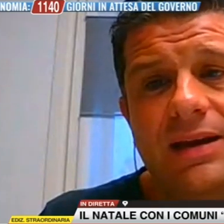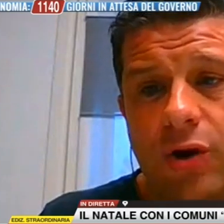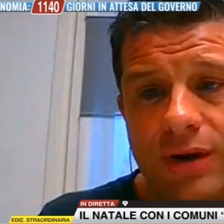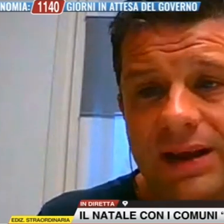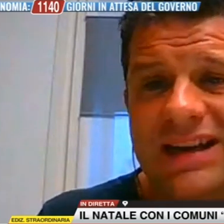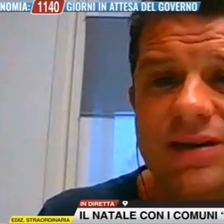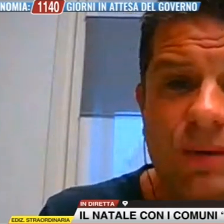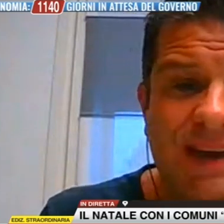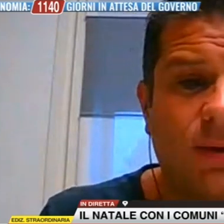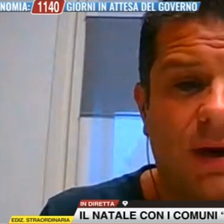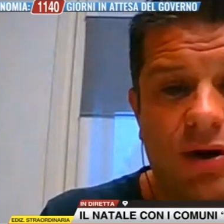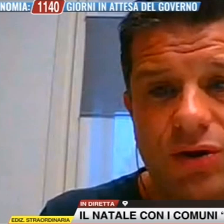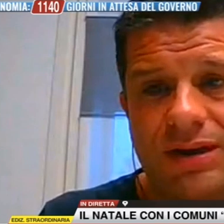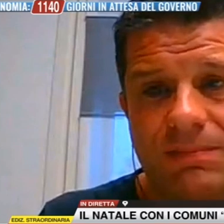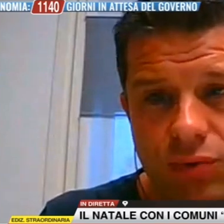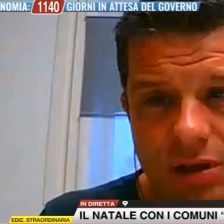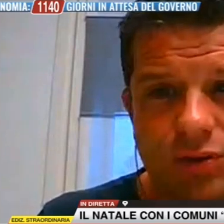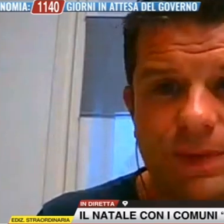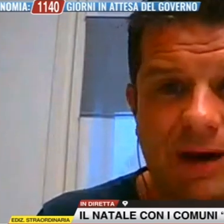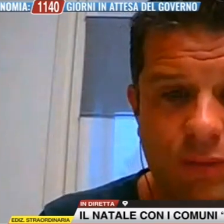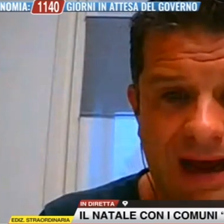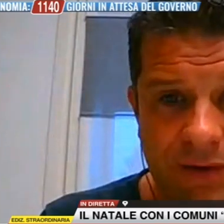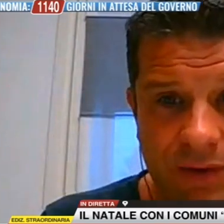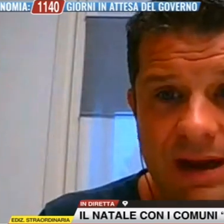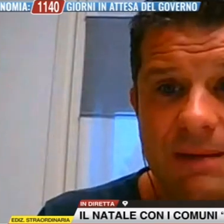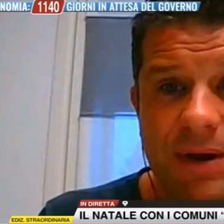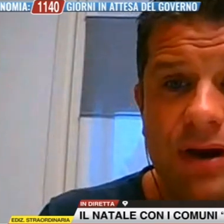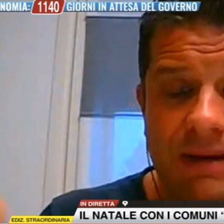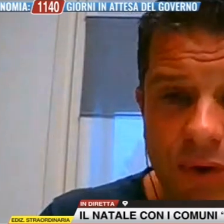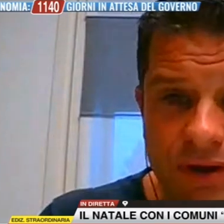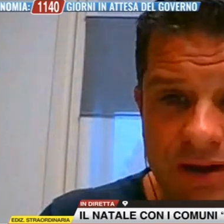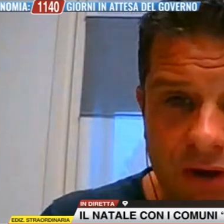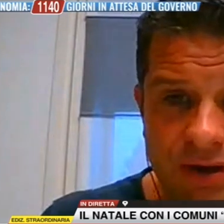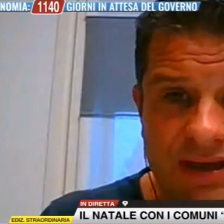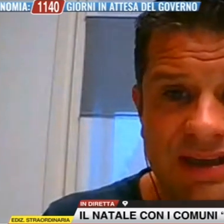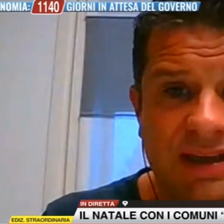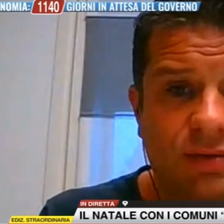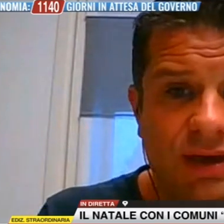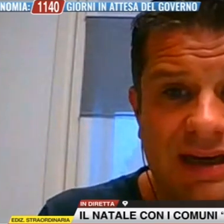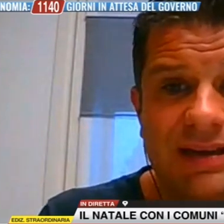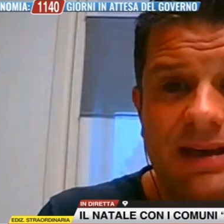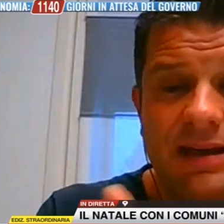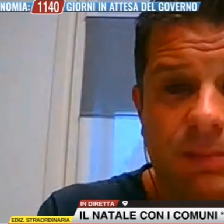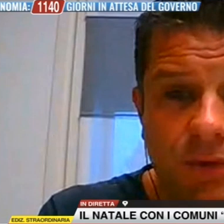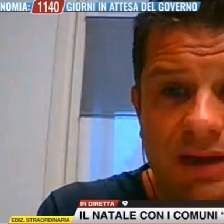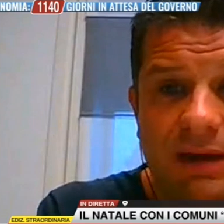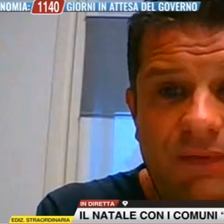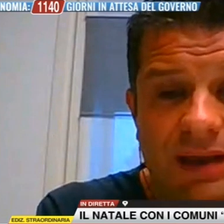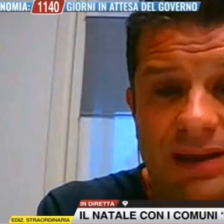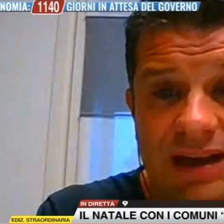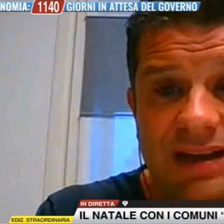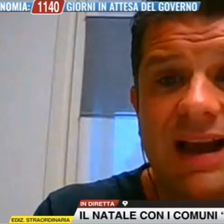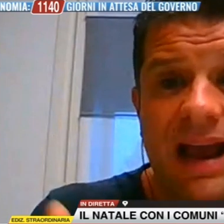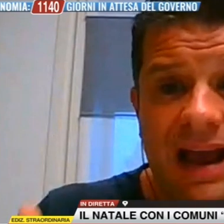i nonni, è sicuramente una cosa brutta sul piano umano, però che molti nonni siano stati contagiati dai nipoti, dai